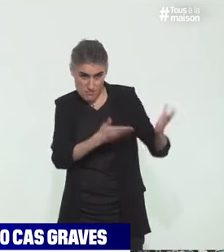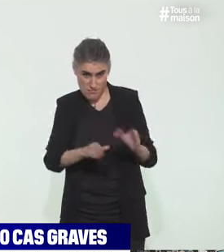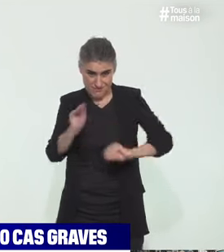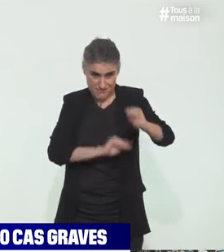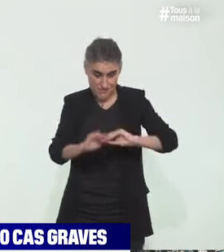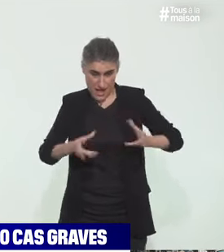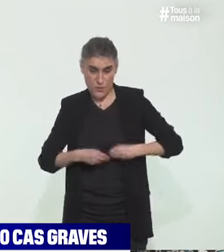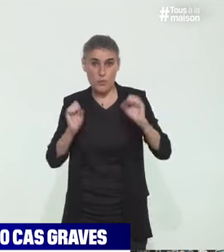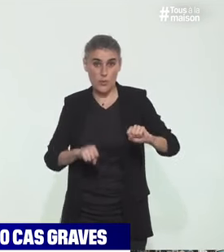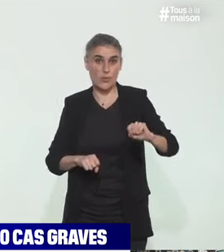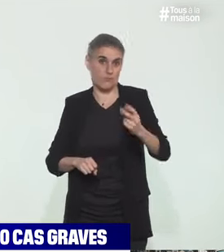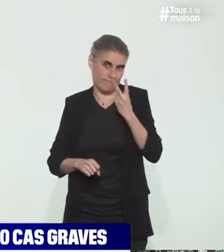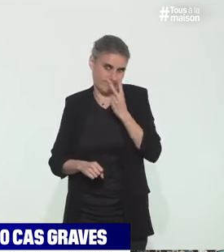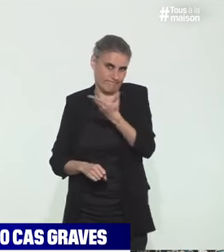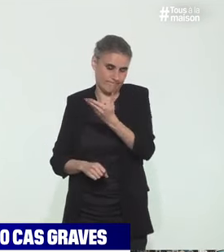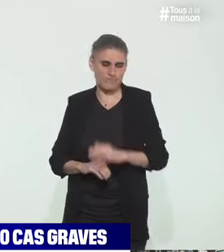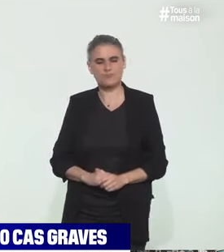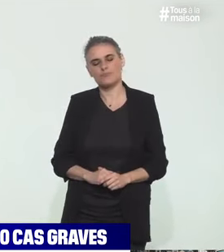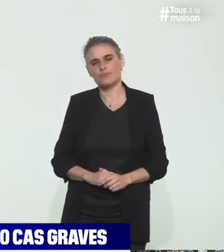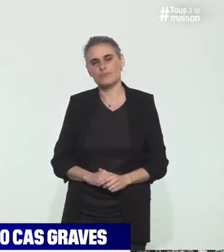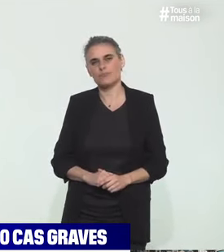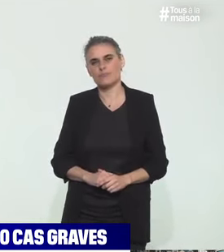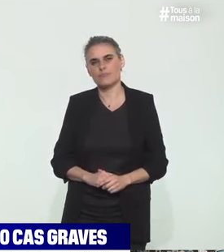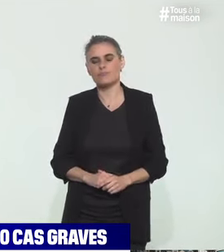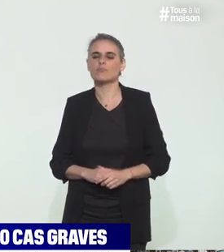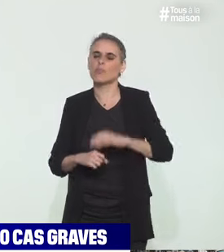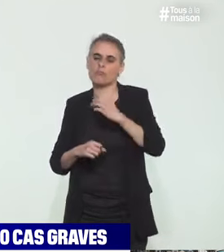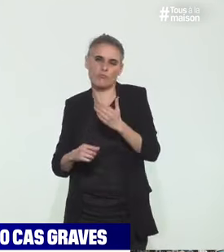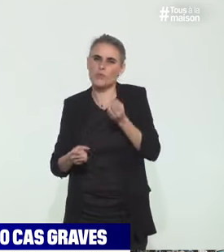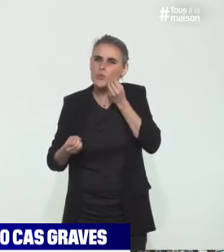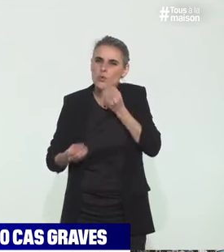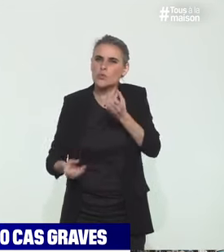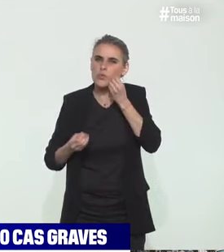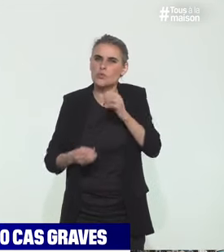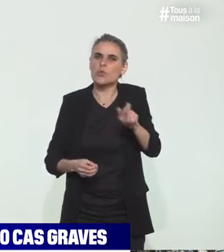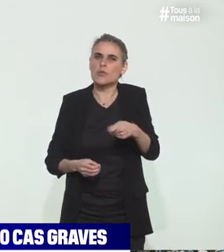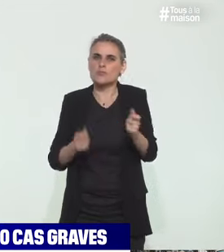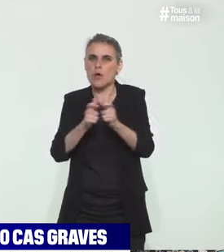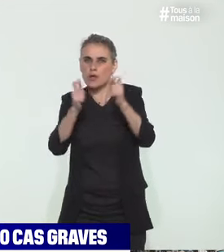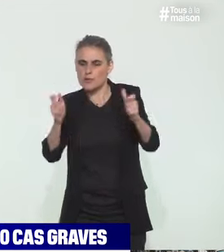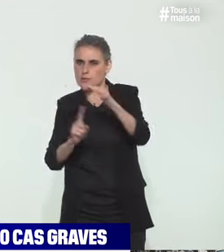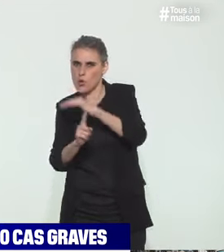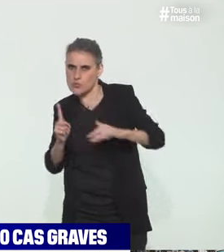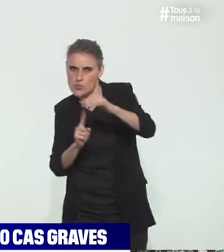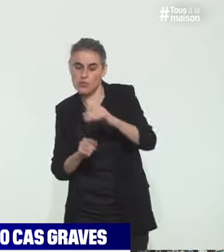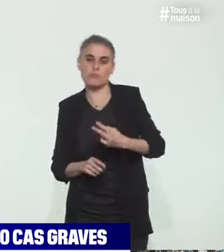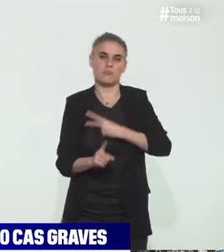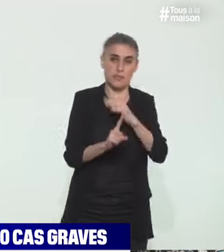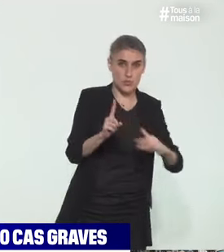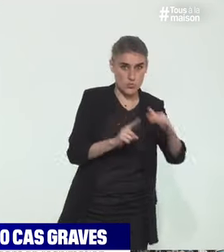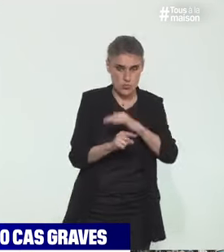réanimation. Nous observons avec beaucoup d'attention, comme chaque jour, la situation dans les établissements sociaux et